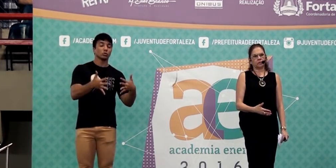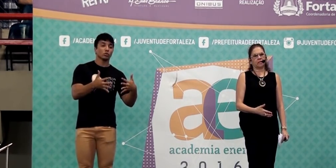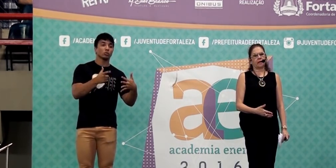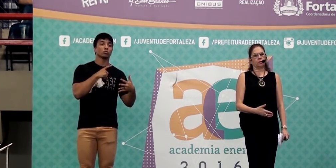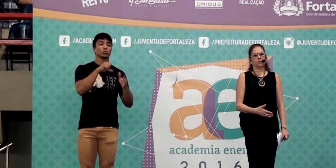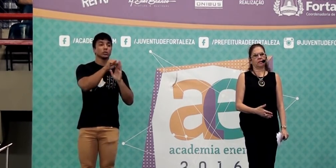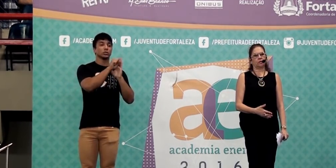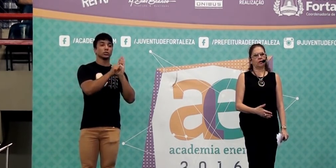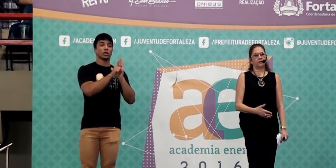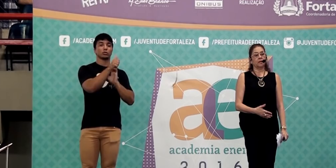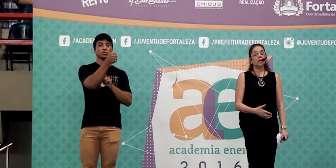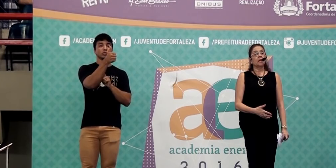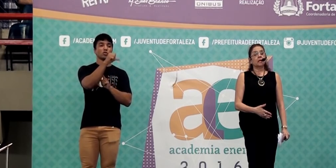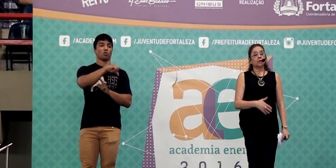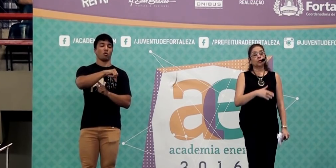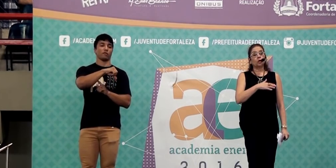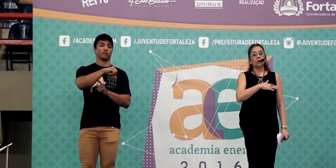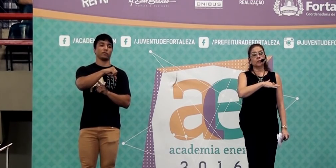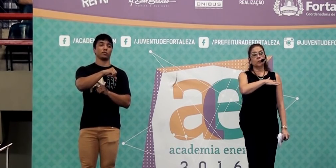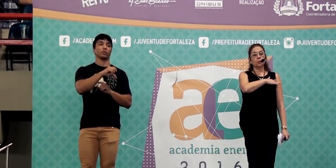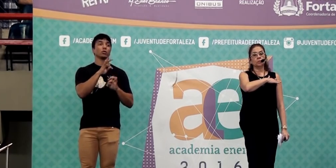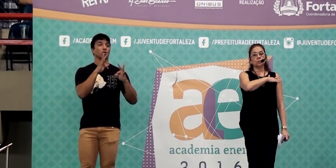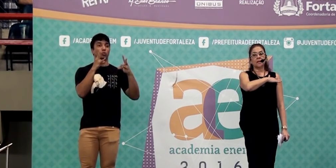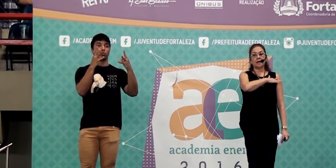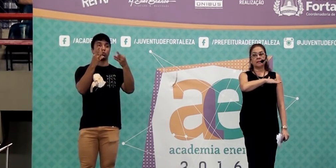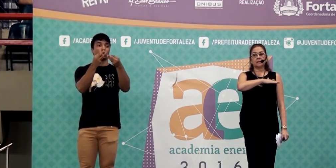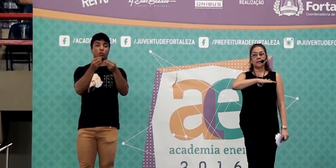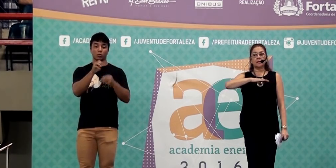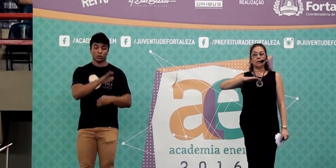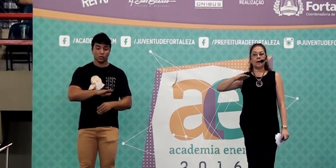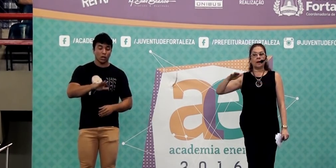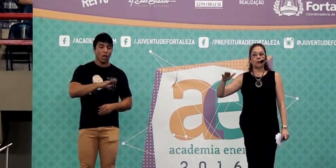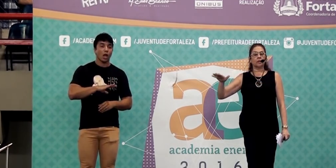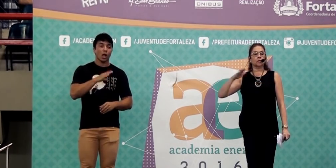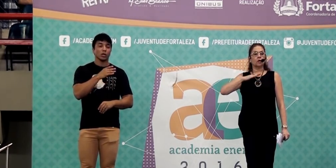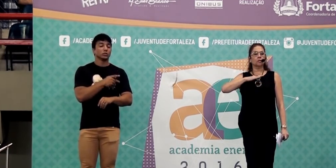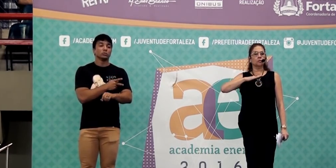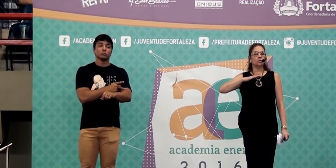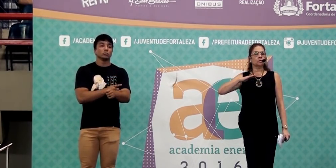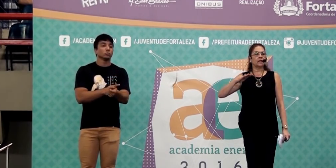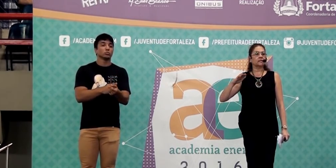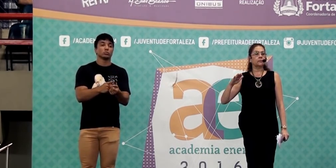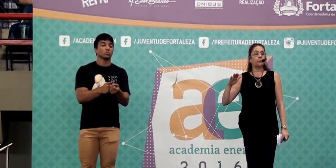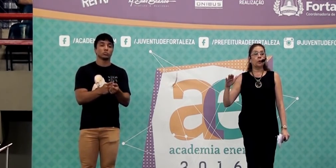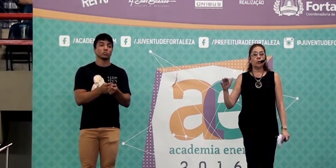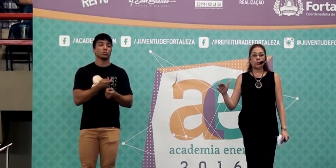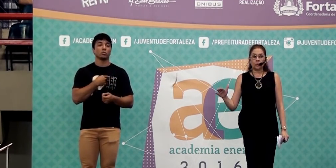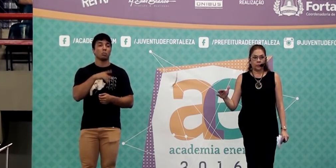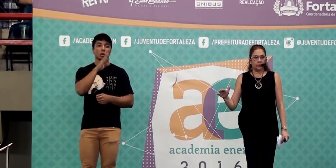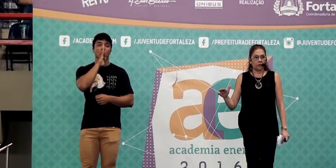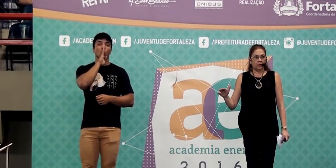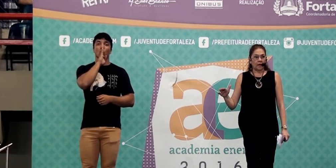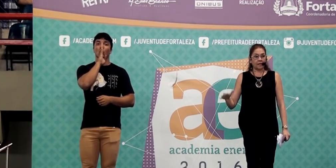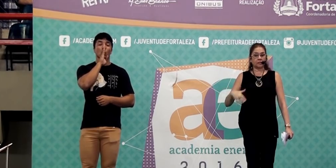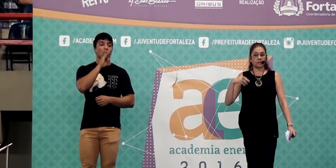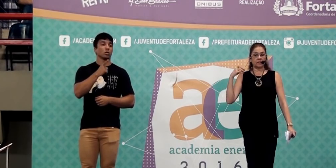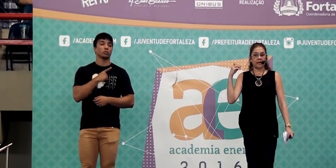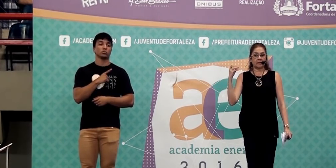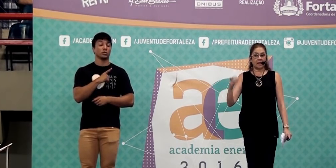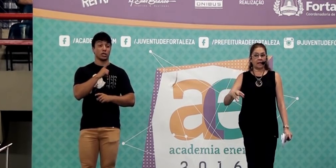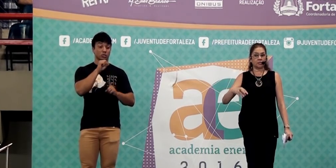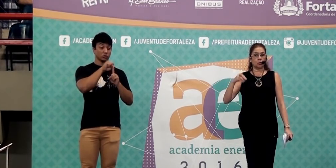em pleno século XIX, que todo mundo nasce igual, que todo mundo nasce puro.